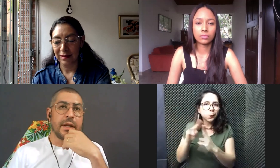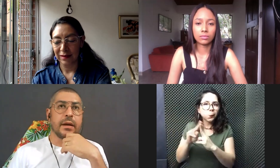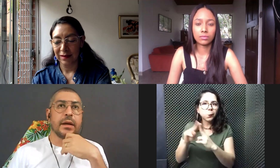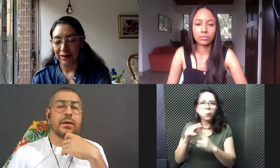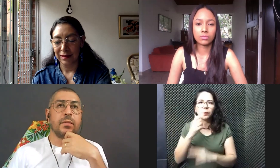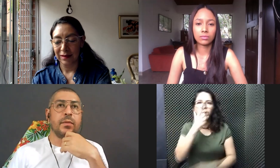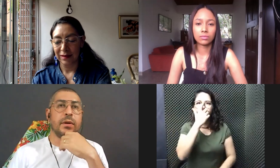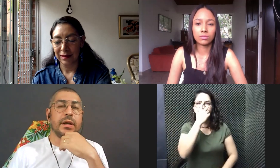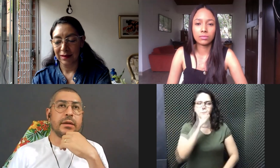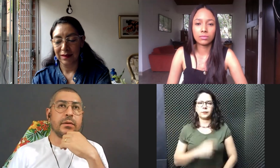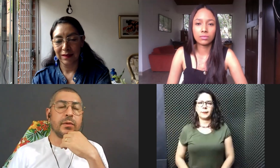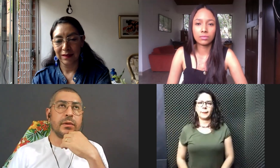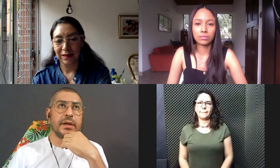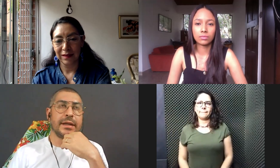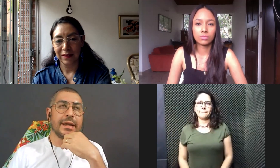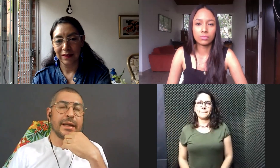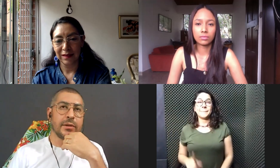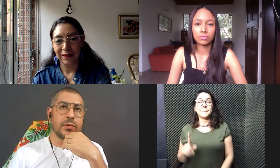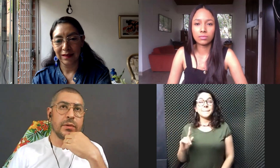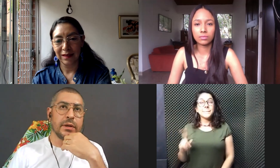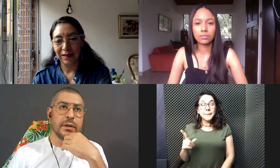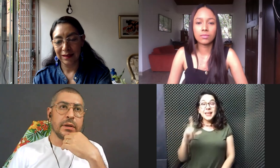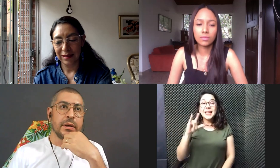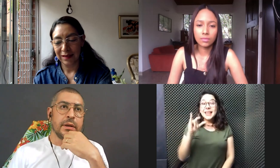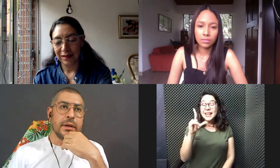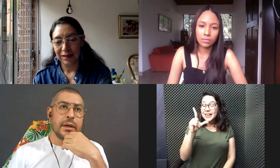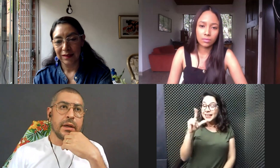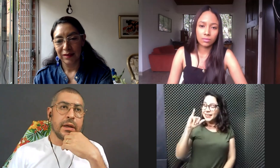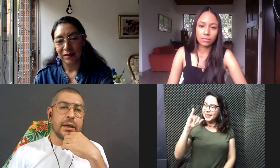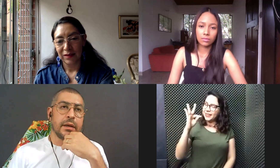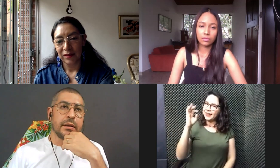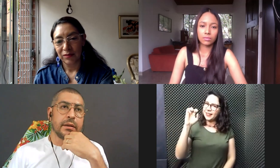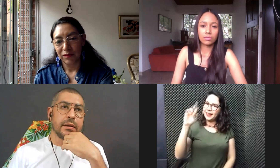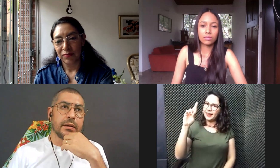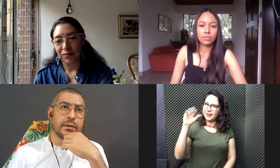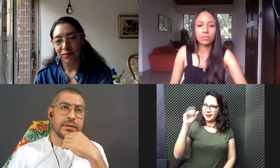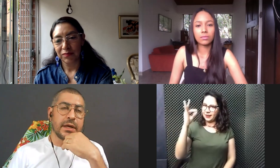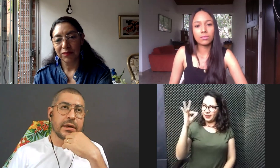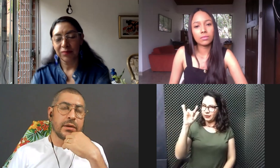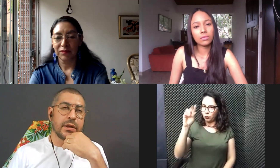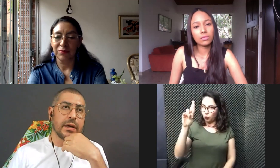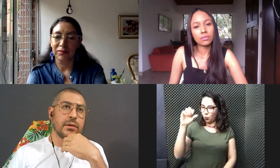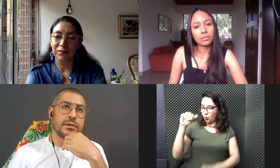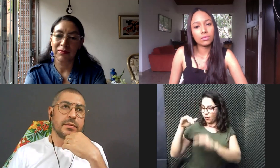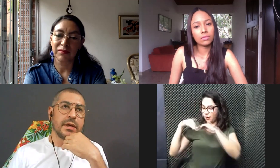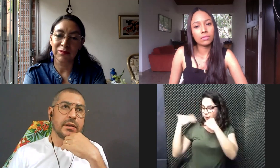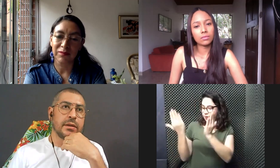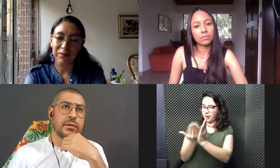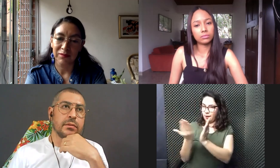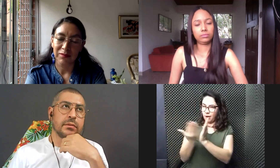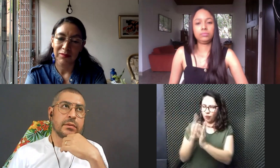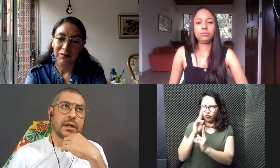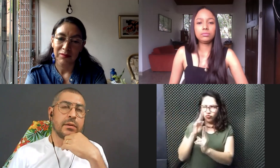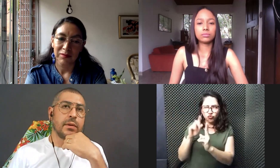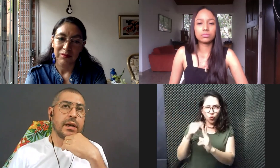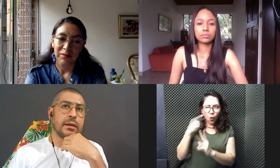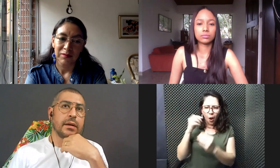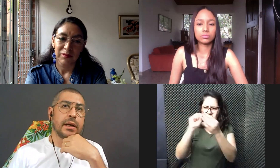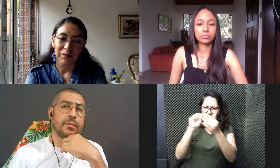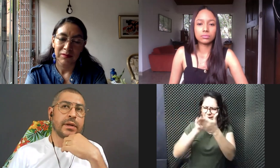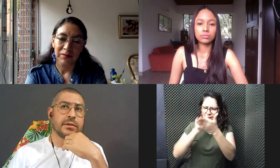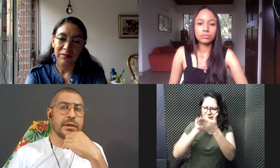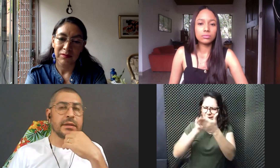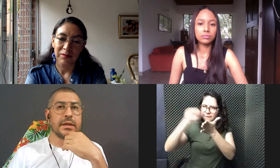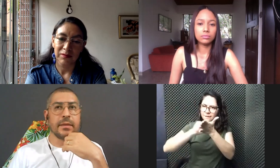Pues mira, como literatura, o sea, que yo tenga conocimiento tal cual,